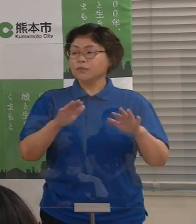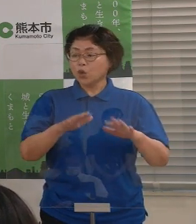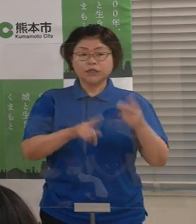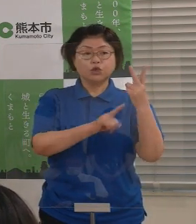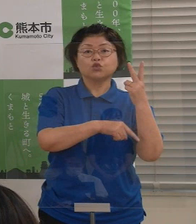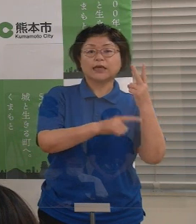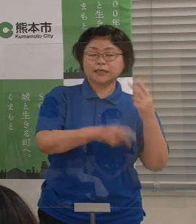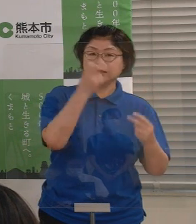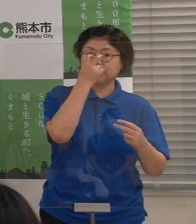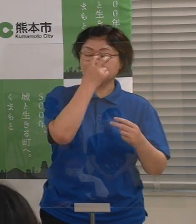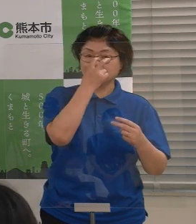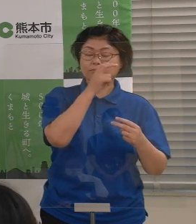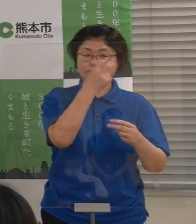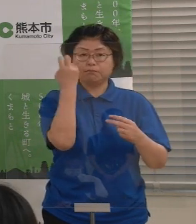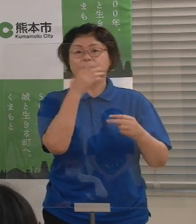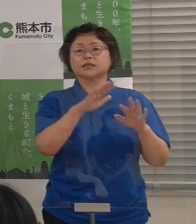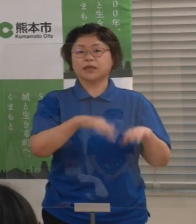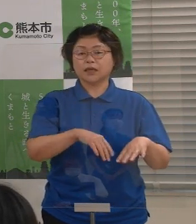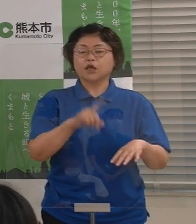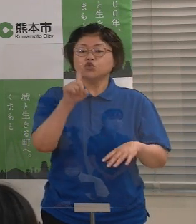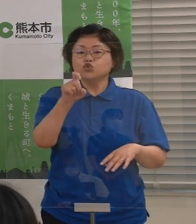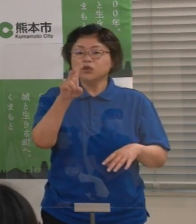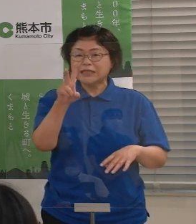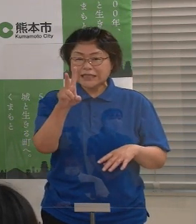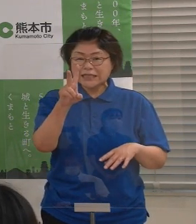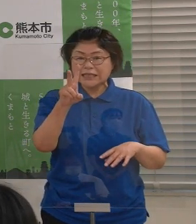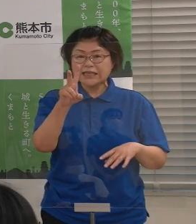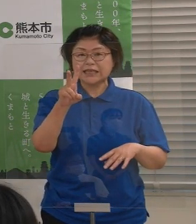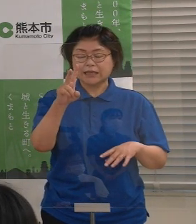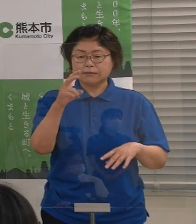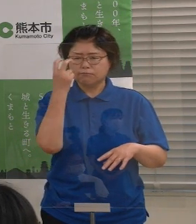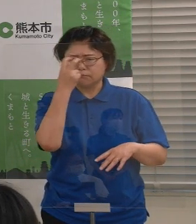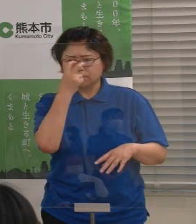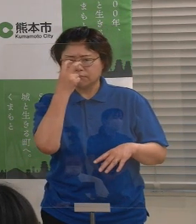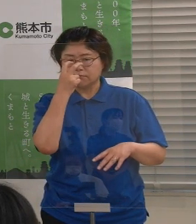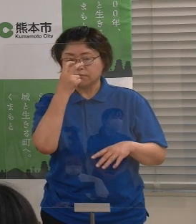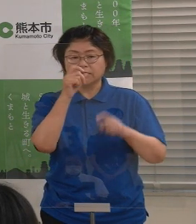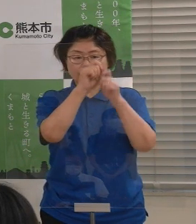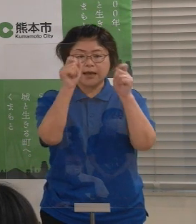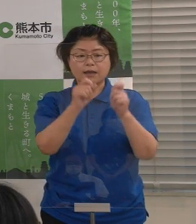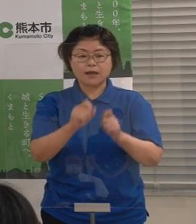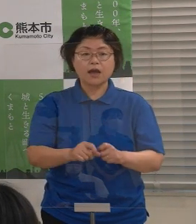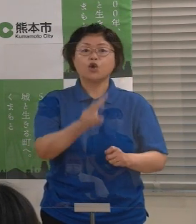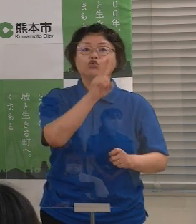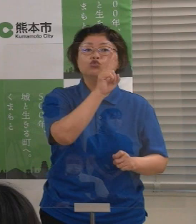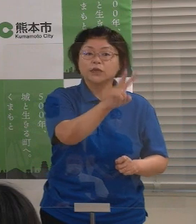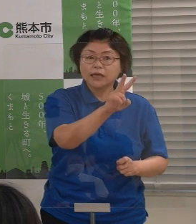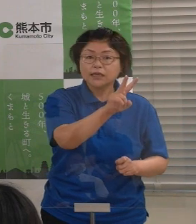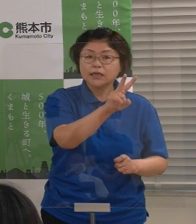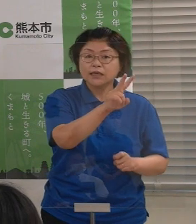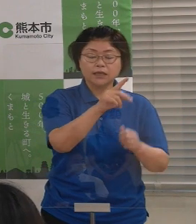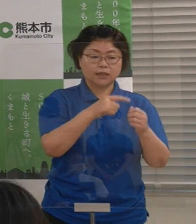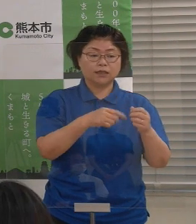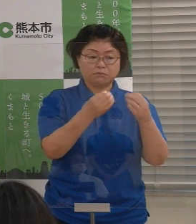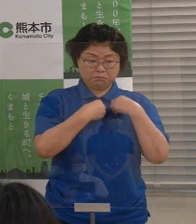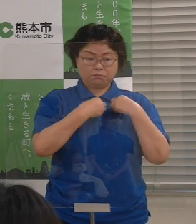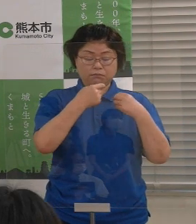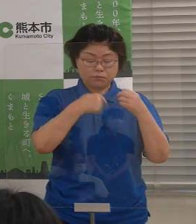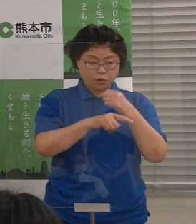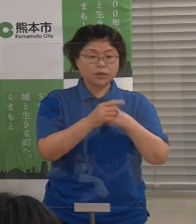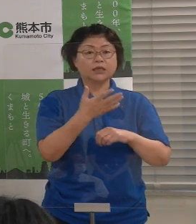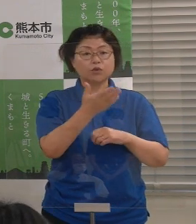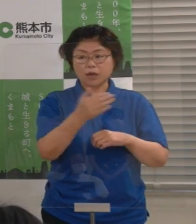12人調査なさって3人感染であって、13人調査して12回3人感